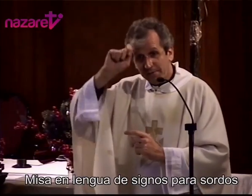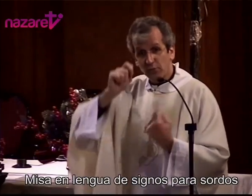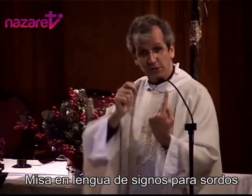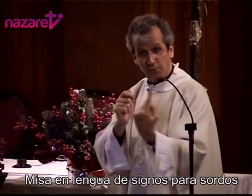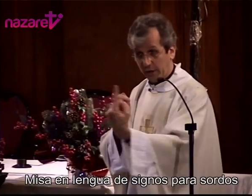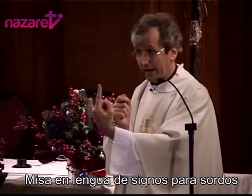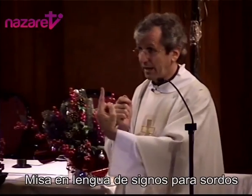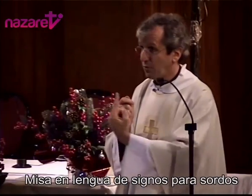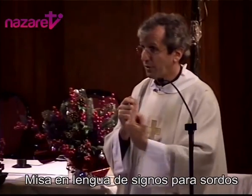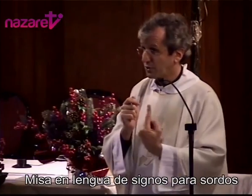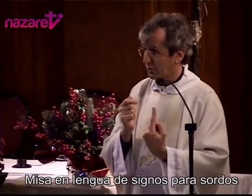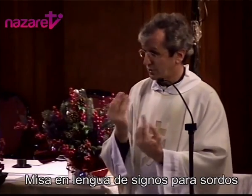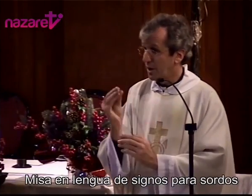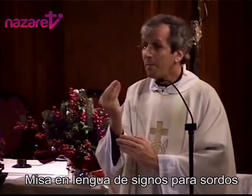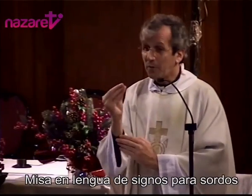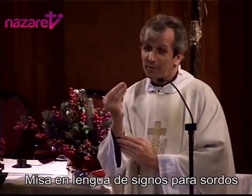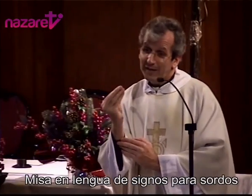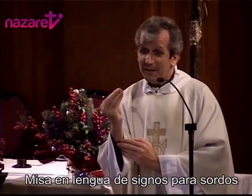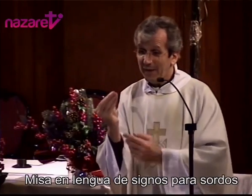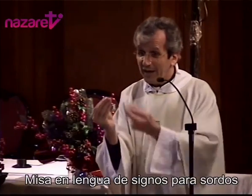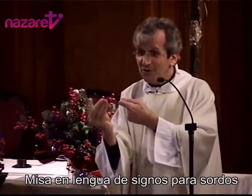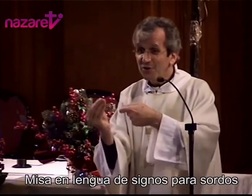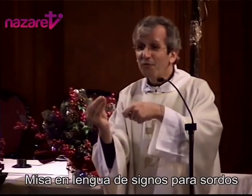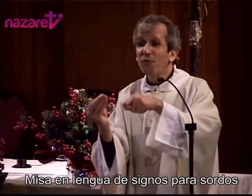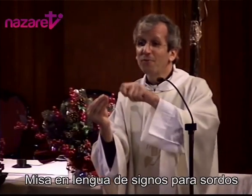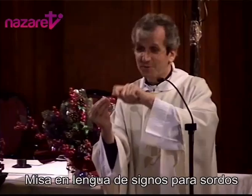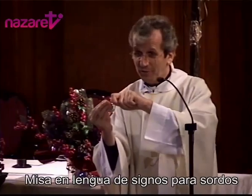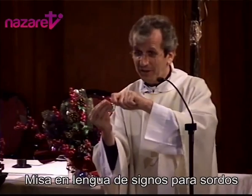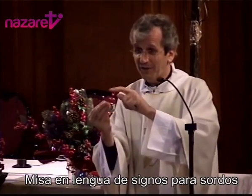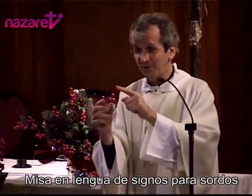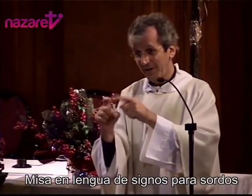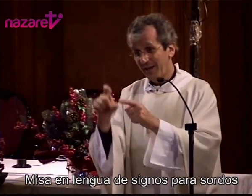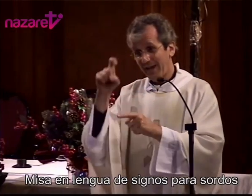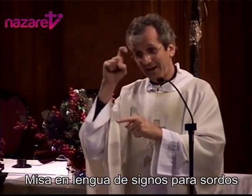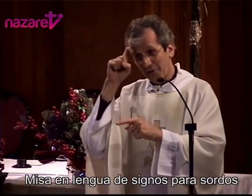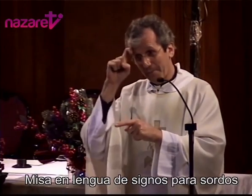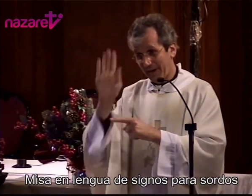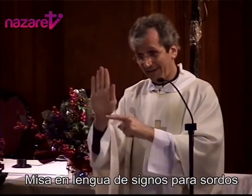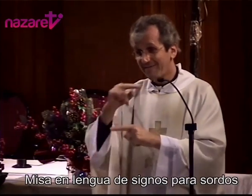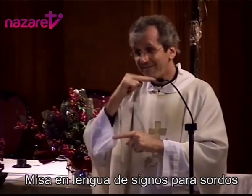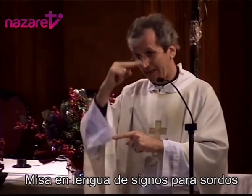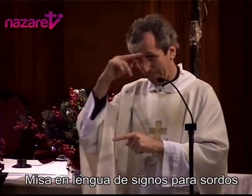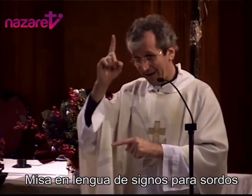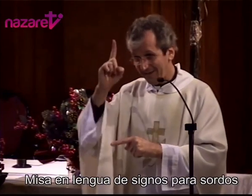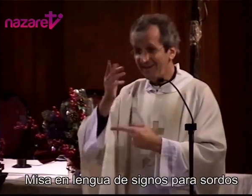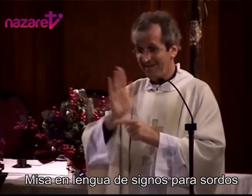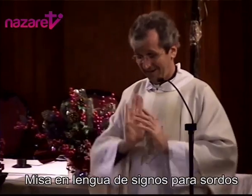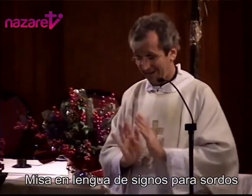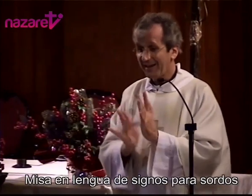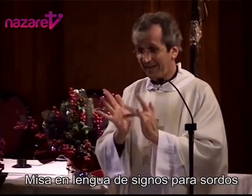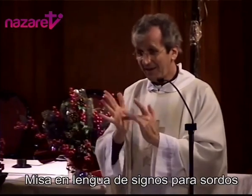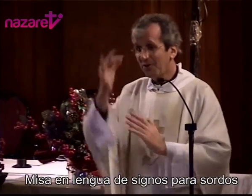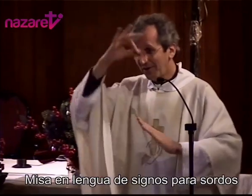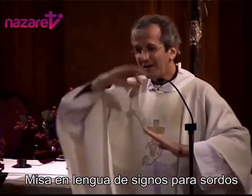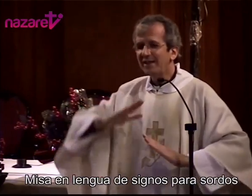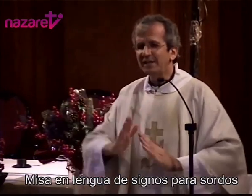Ese bautismo que cada uno de nosotros, probablemente de pequeños, fuimos bautizados en el nombre del Padre y